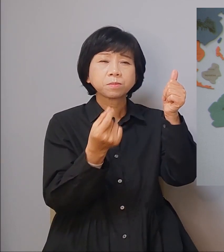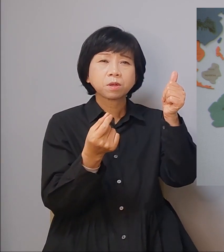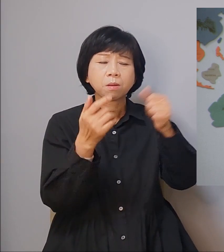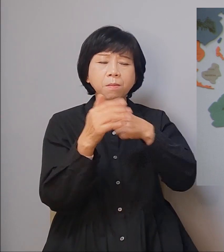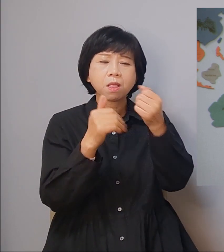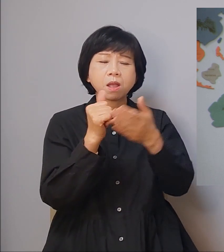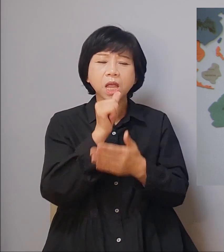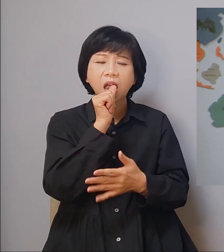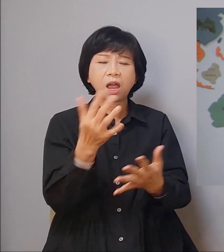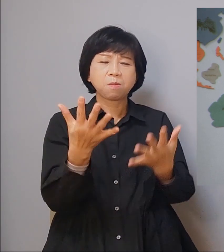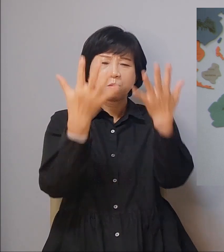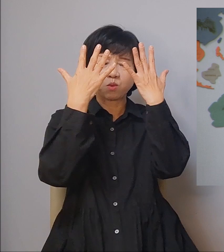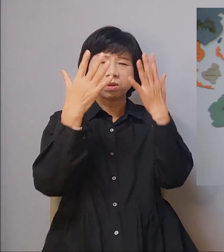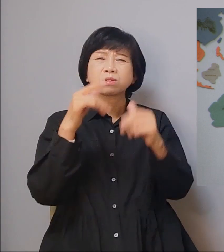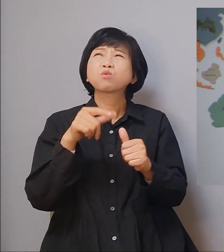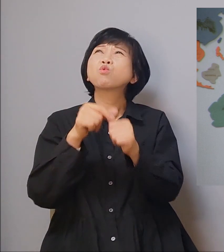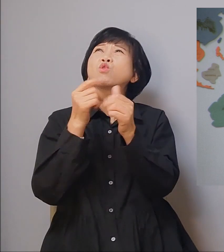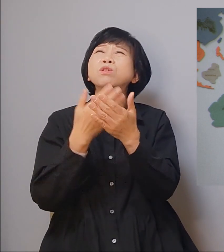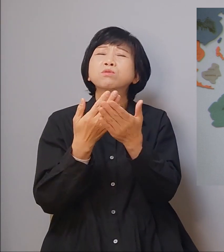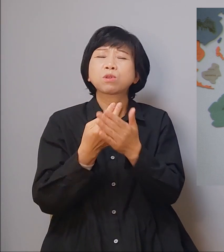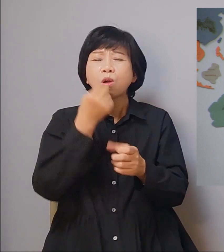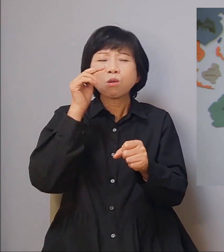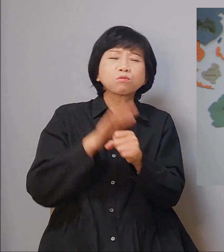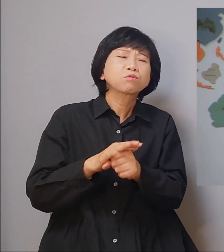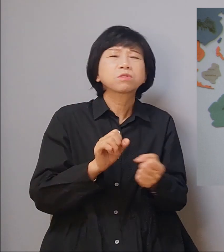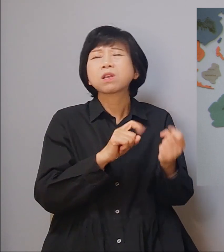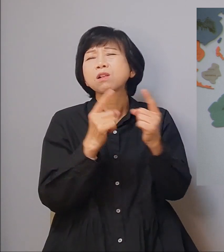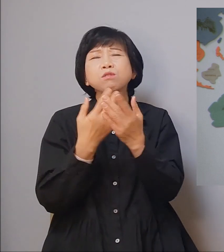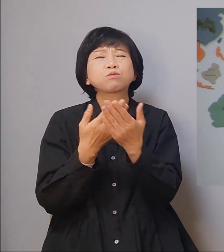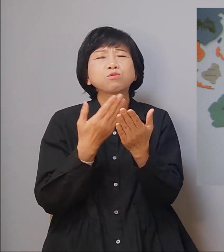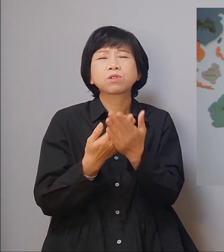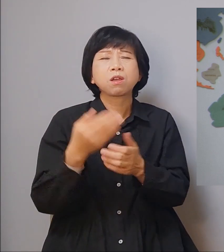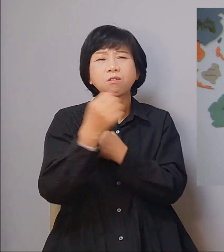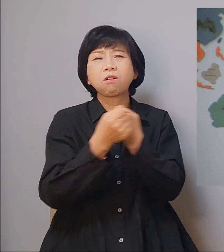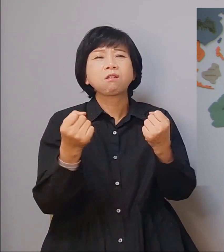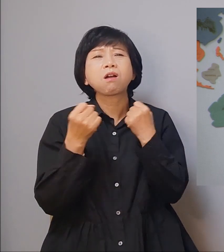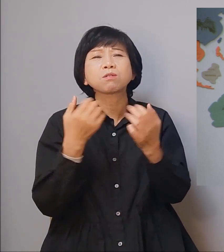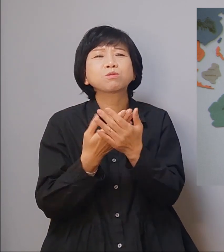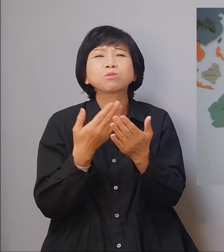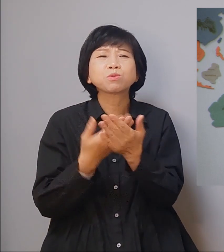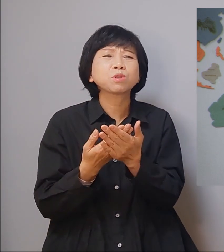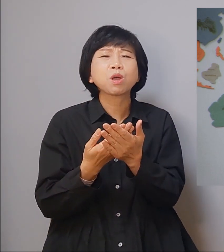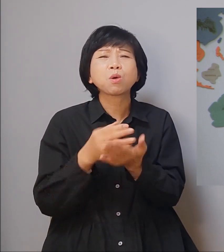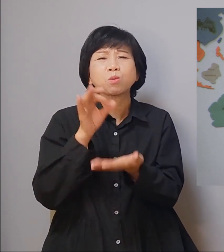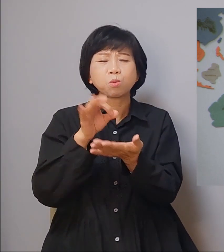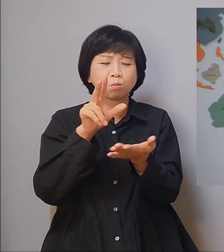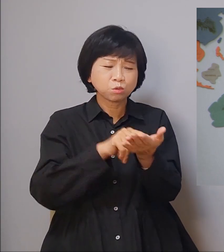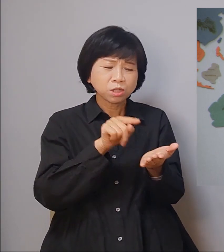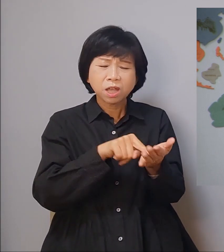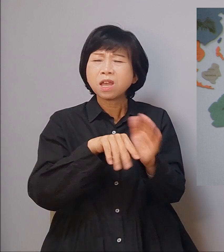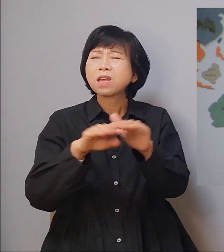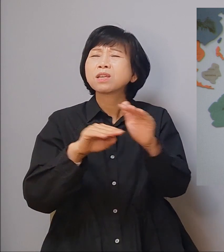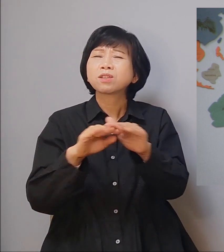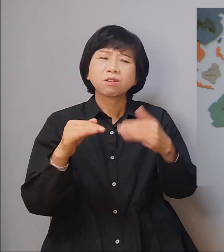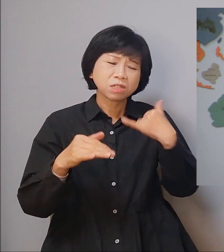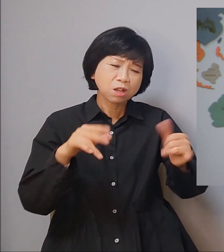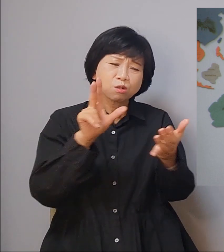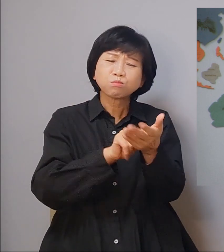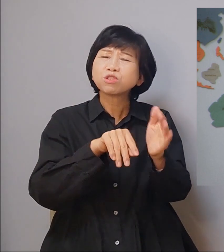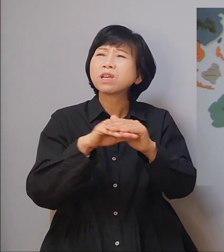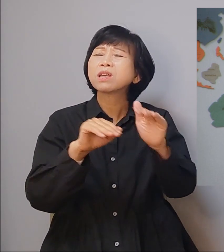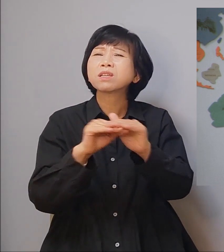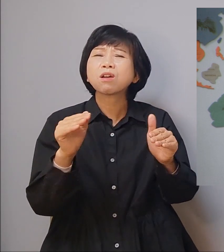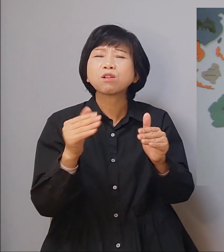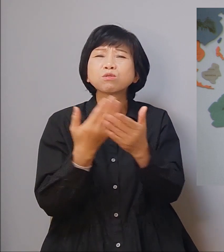이 감옥에서 구해주세요, 하나님 억울합니다, 살려주세요, 하나님 건강을 주세요, 하나님 돈 문제를 해결해 주세요, 하나님 자녀 문제 해결해